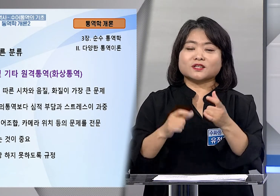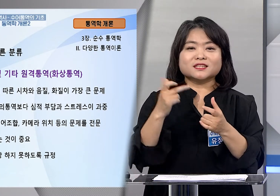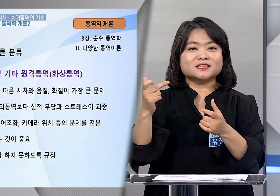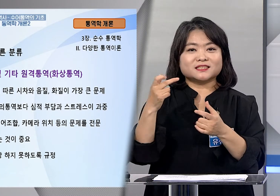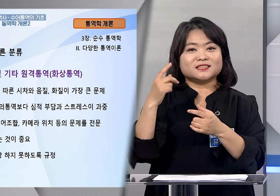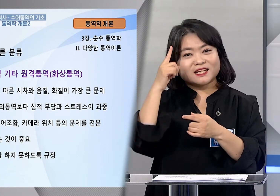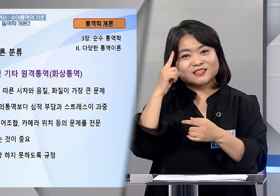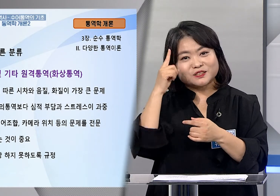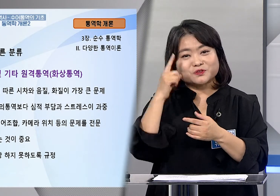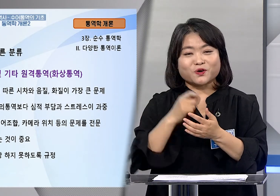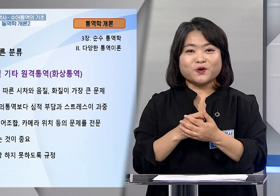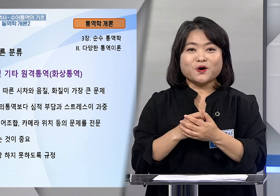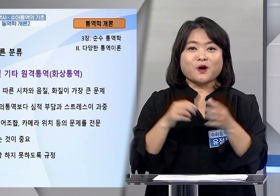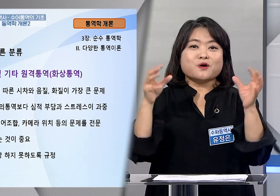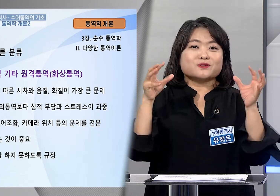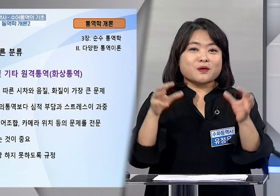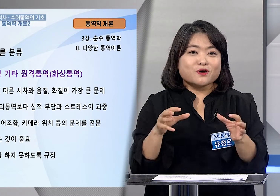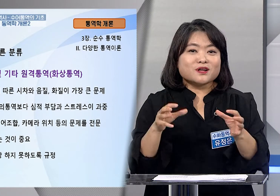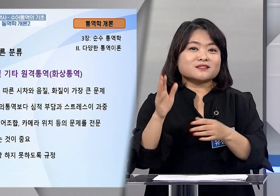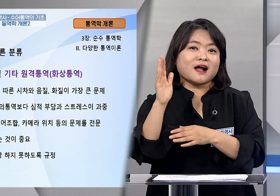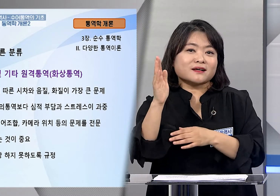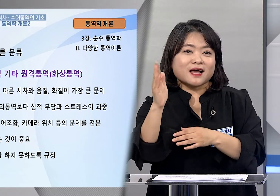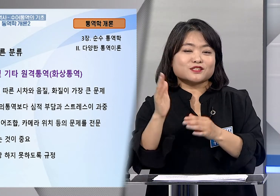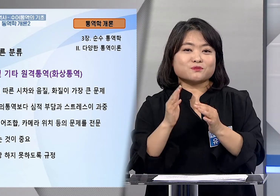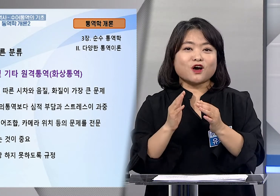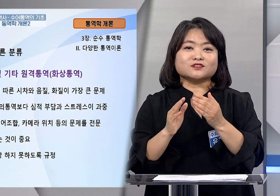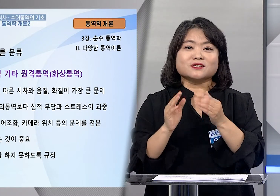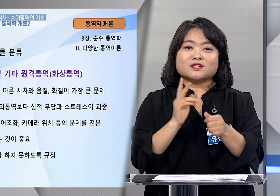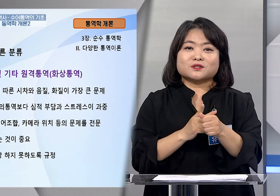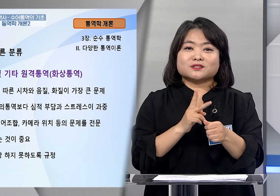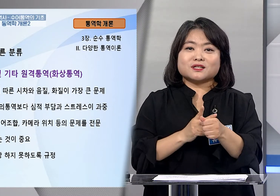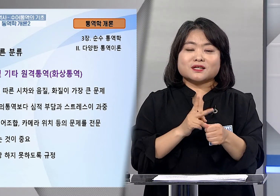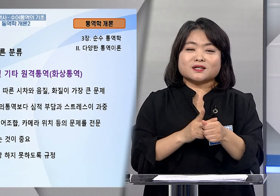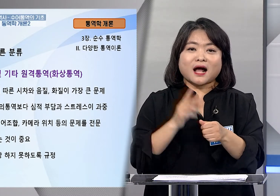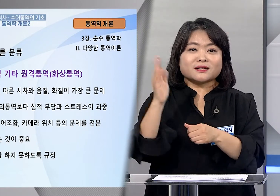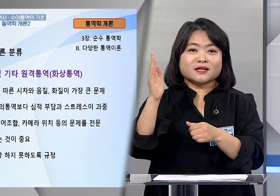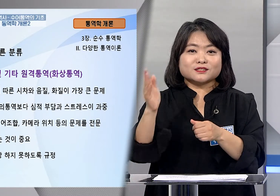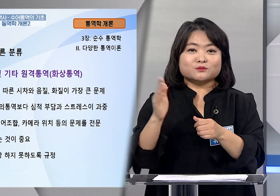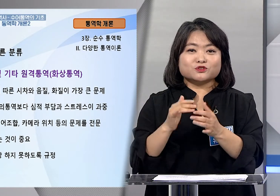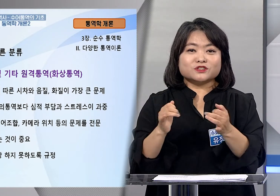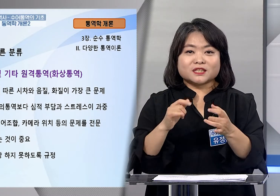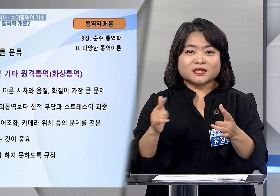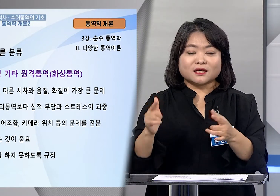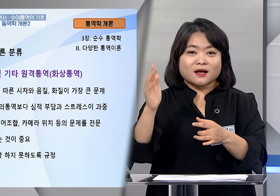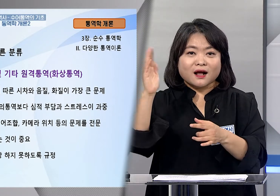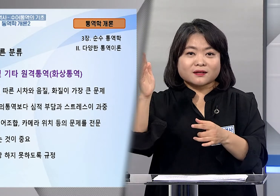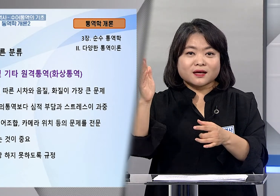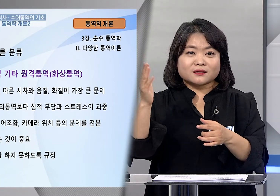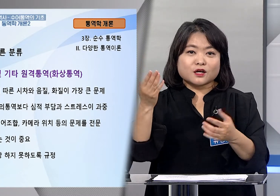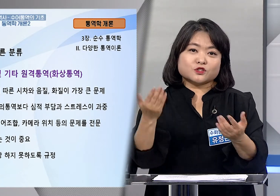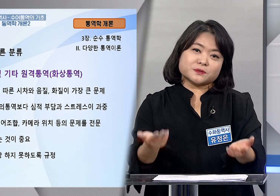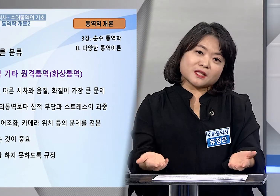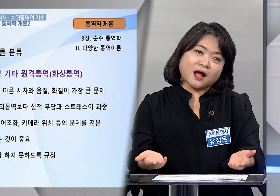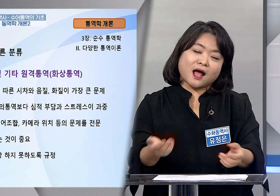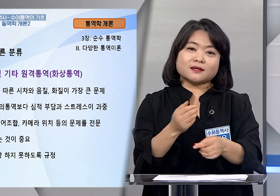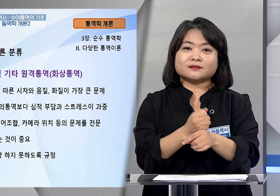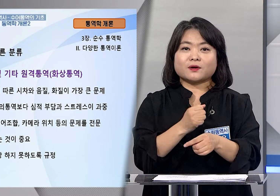큰 스트레스이고요. 스트레스이고요. 대면에서 강의하시면 강의하시는 분들이 강의하다가 쉽시다 하는데요.